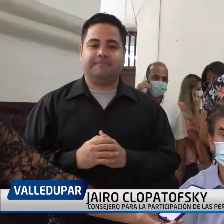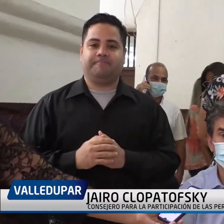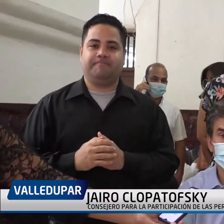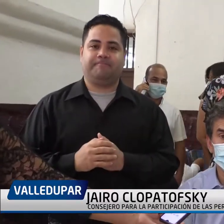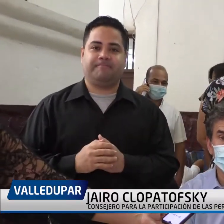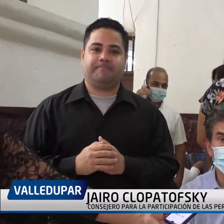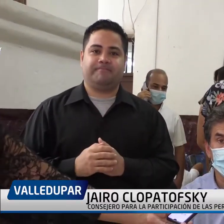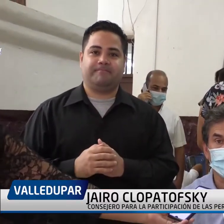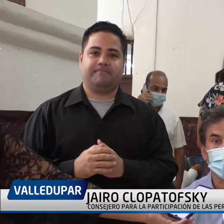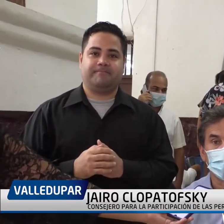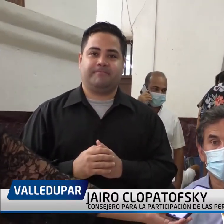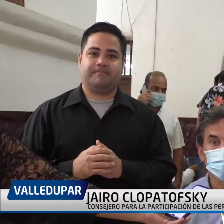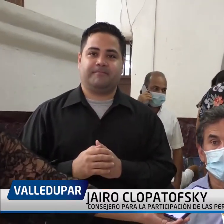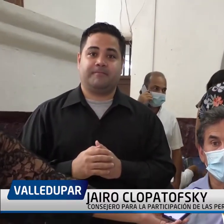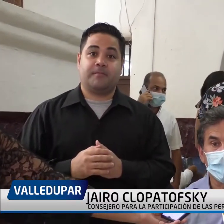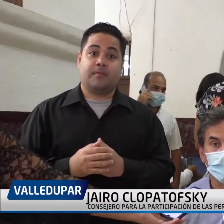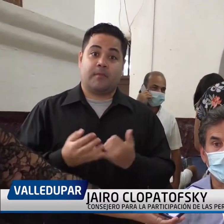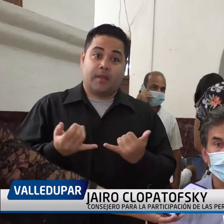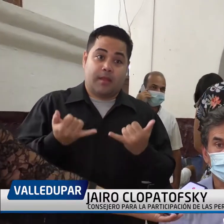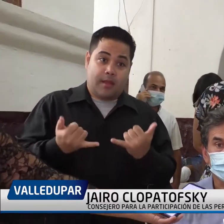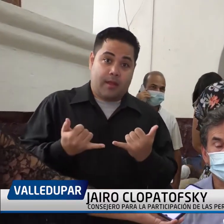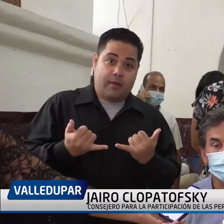discapacidad. Estamos